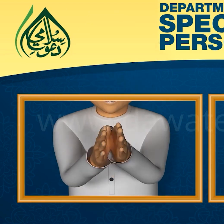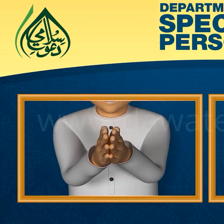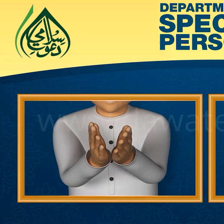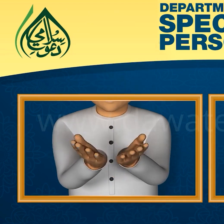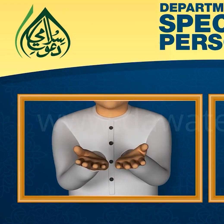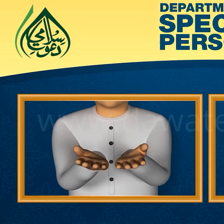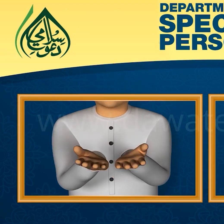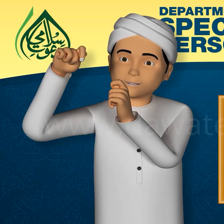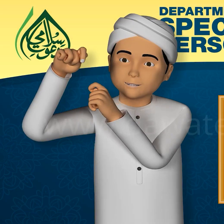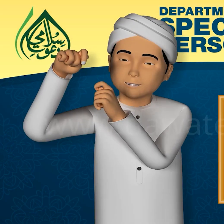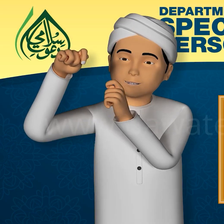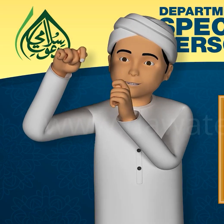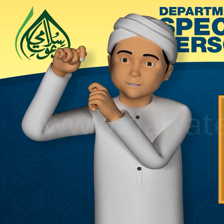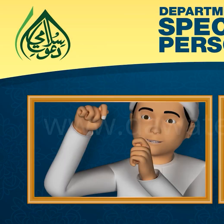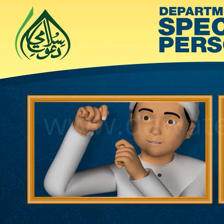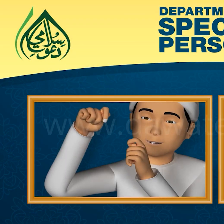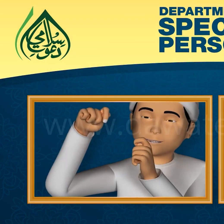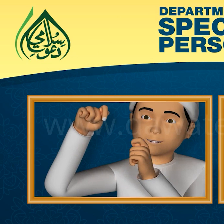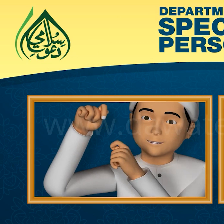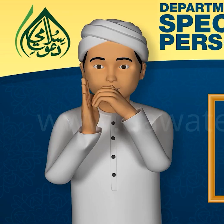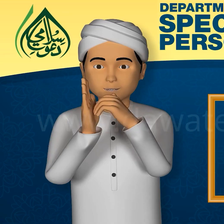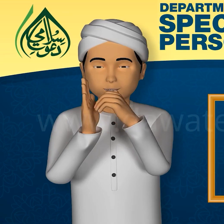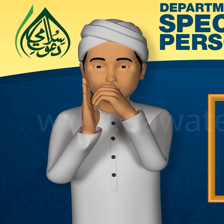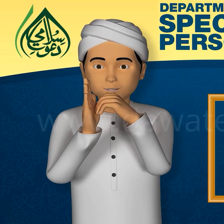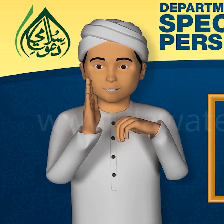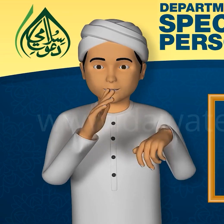किताब घंटी घंटी